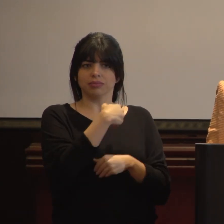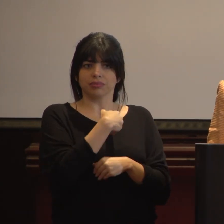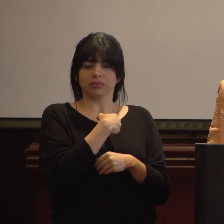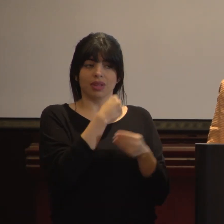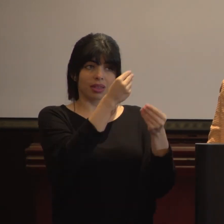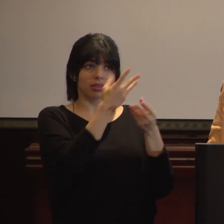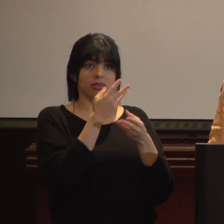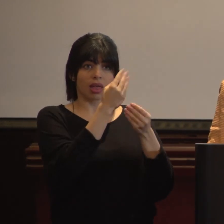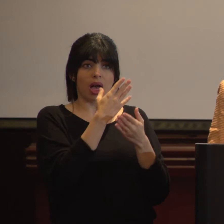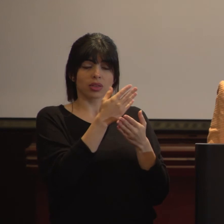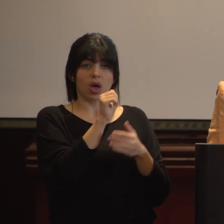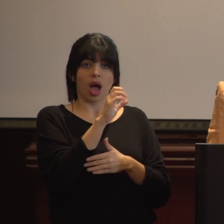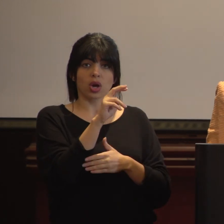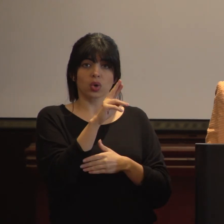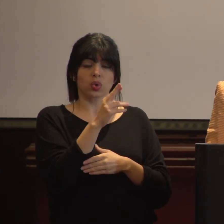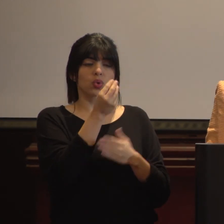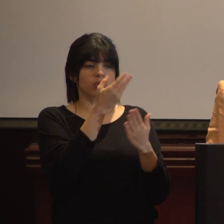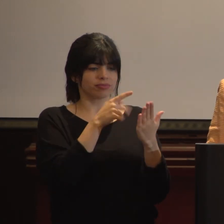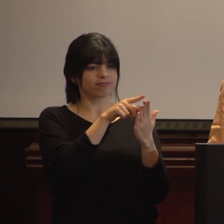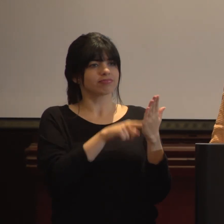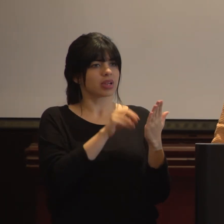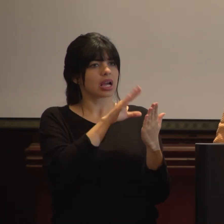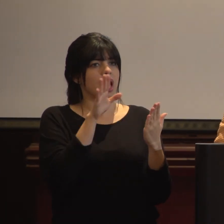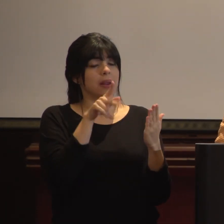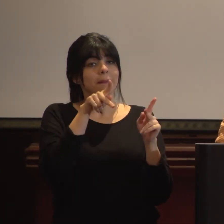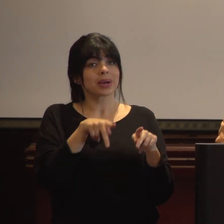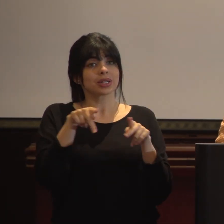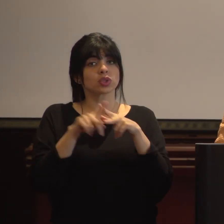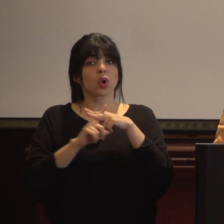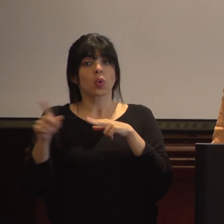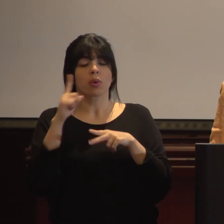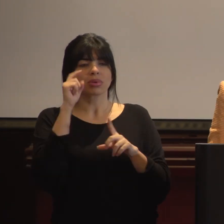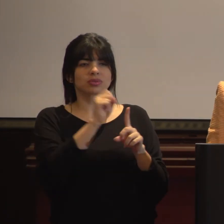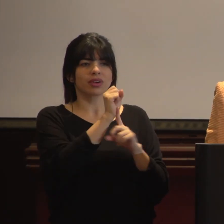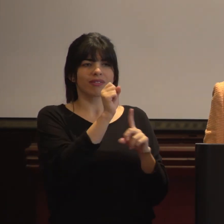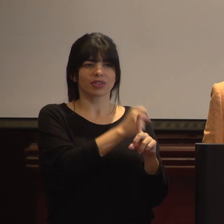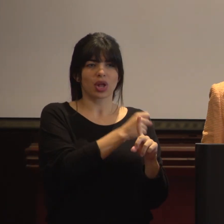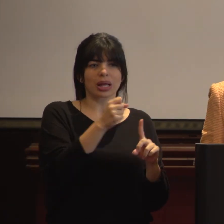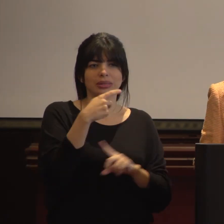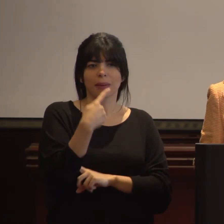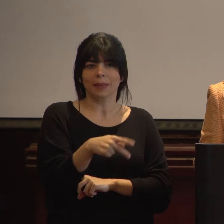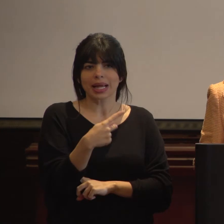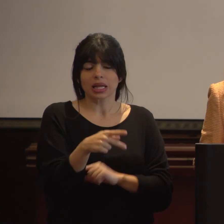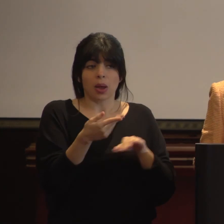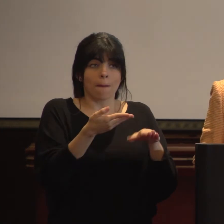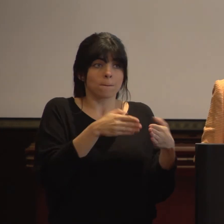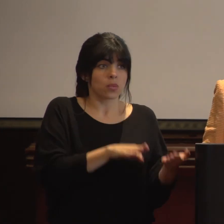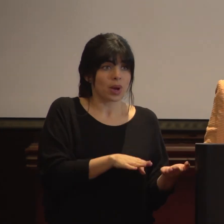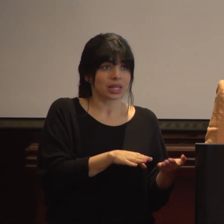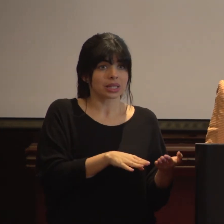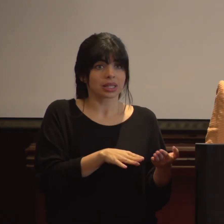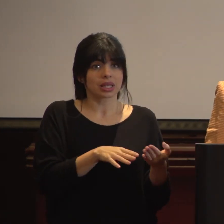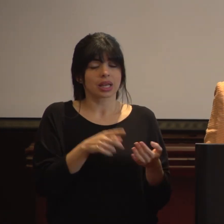datos que nos da el acnur nos lo ratifican las personas huyen de la violencia el peligro la muerte